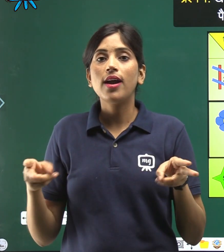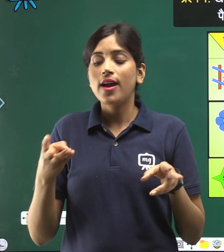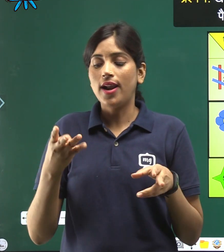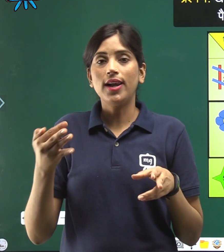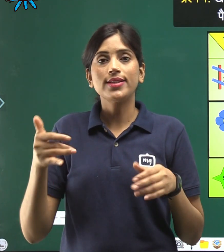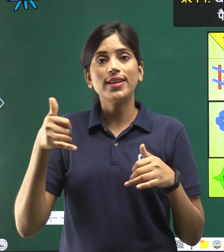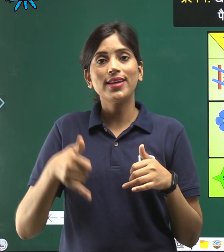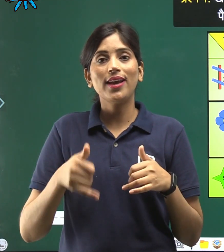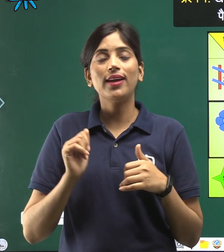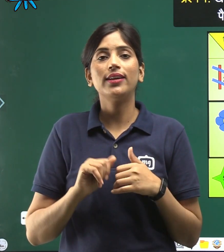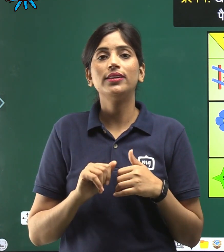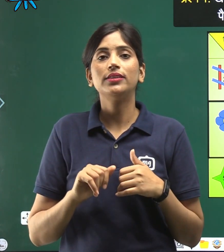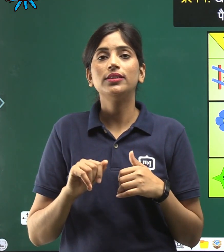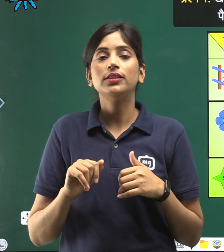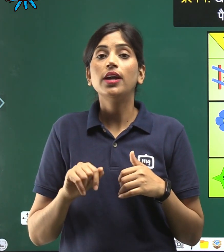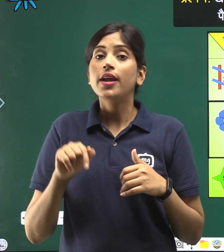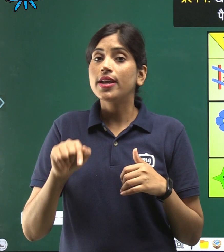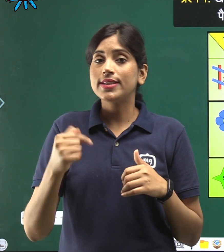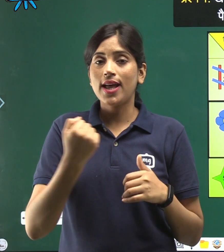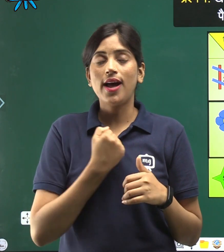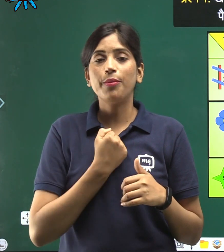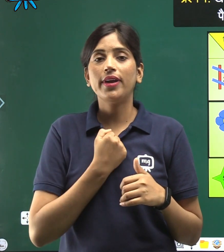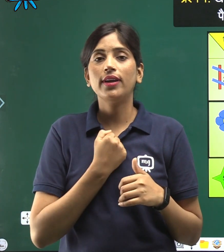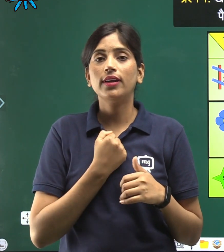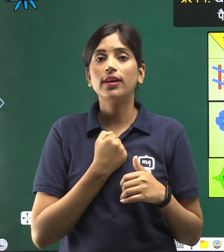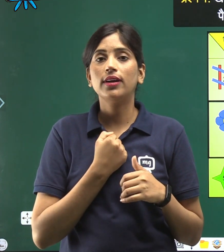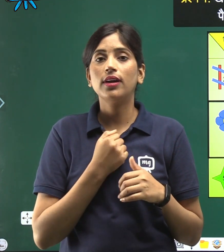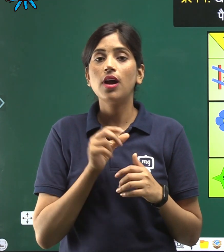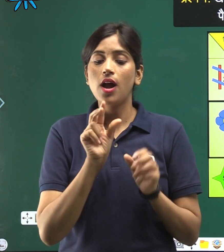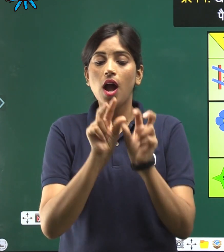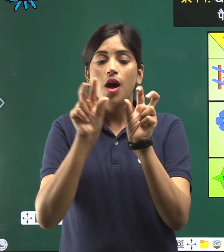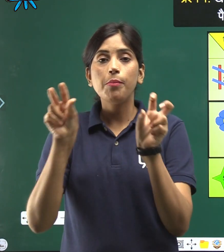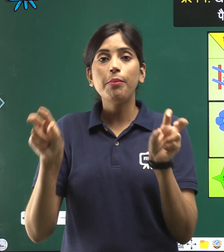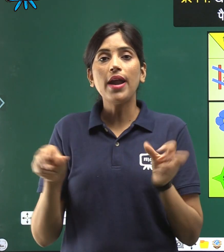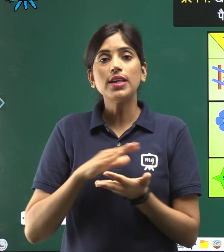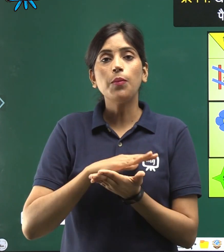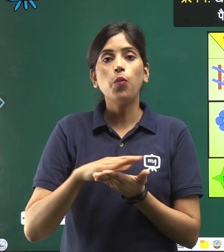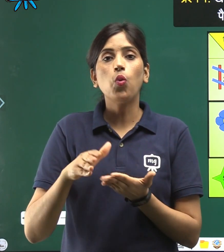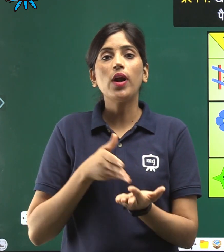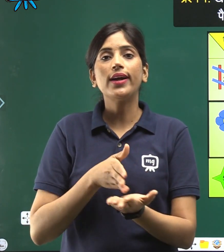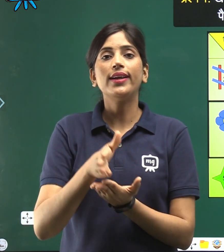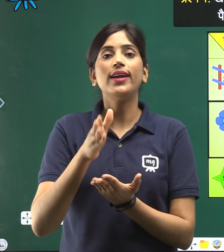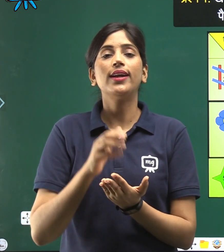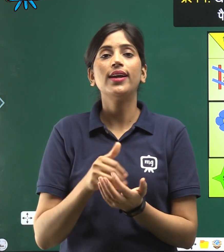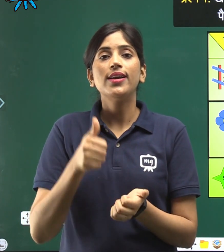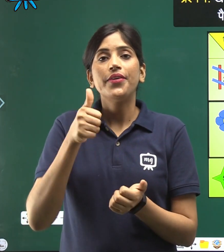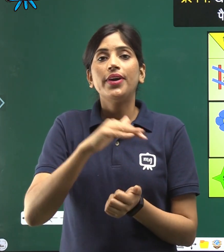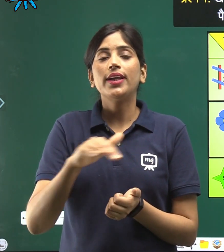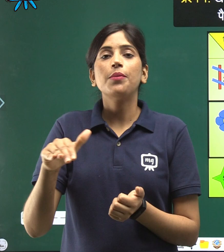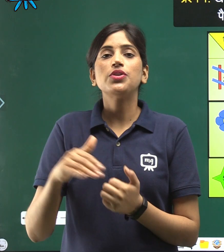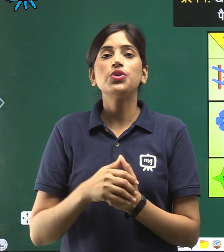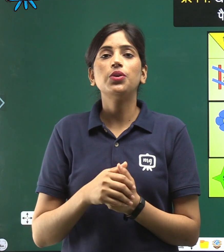संख्या है। इसका हमें पैटर्न पूरा करना है। ठीक है